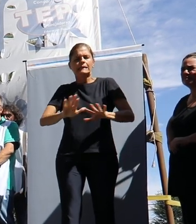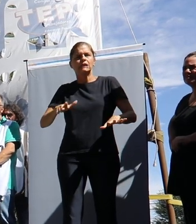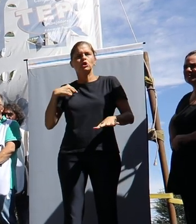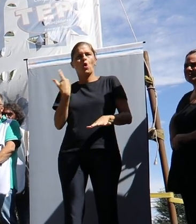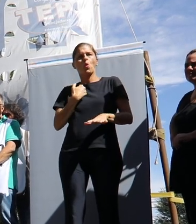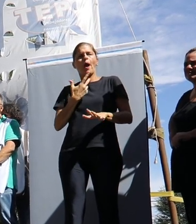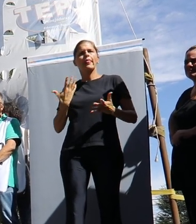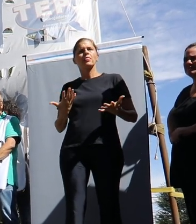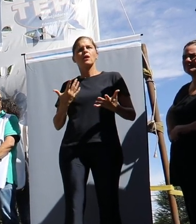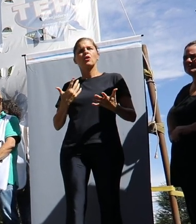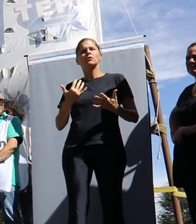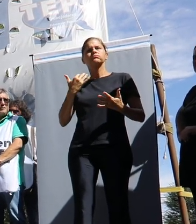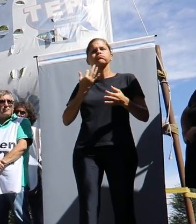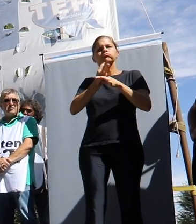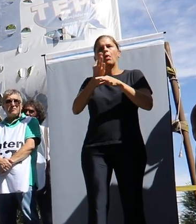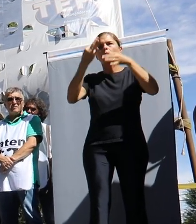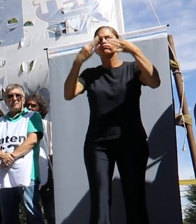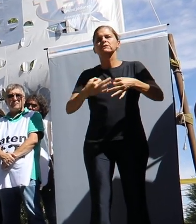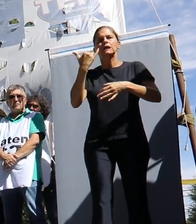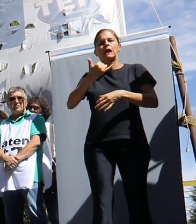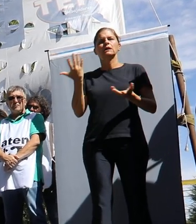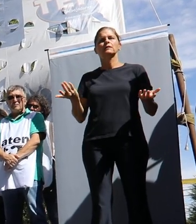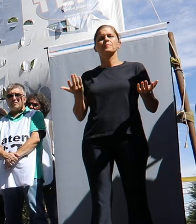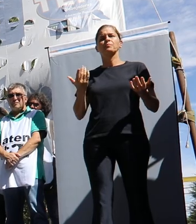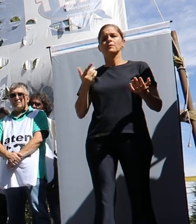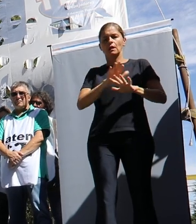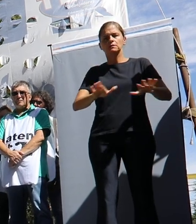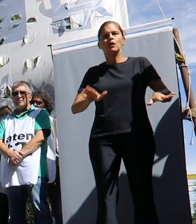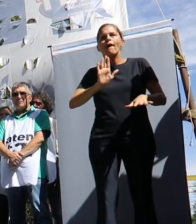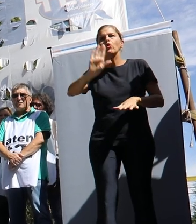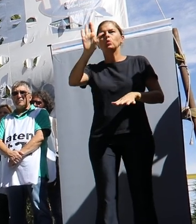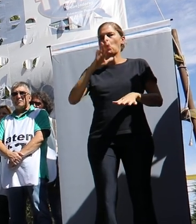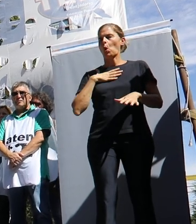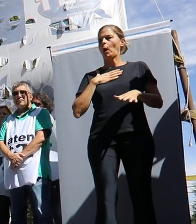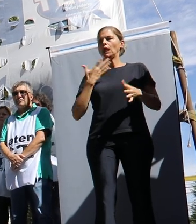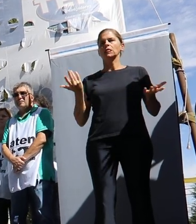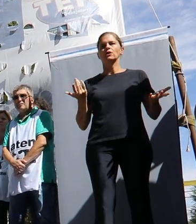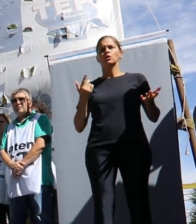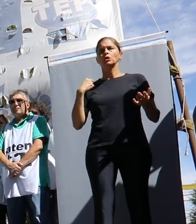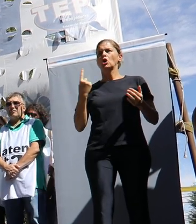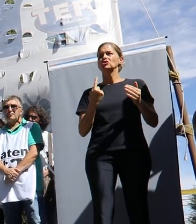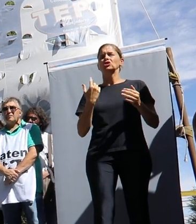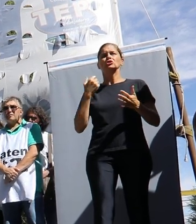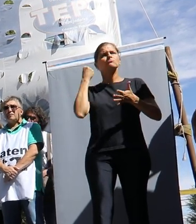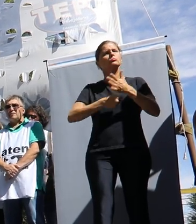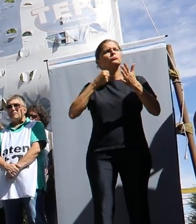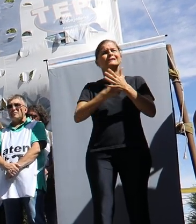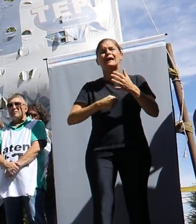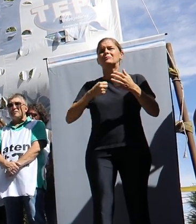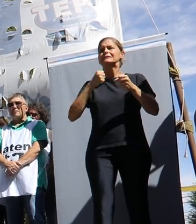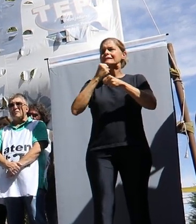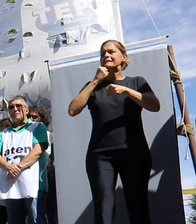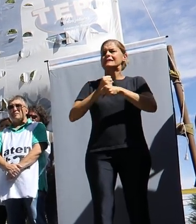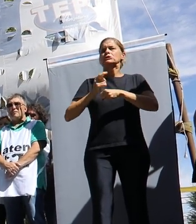pibas tengan una buena educación porque sol el futuro nuestro nosotros nosotros que venimos de abajo que trabajamos